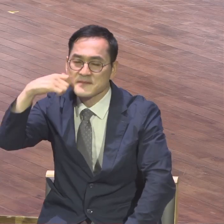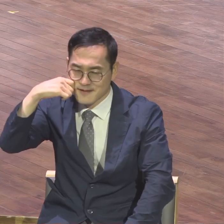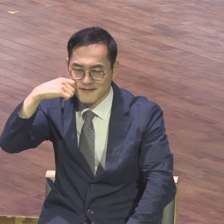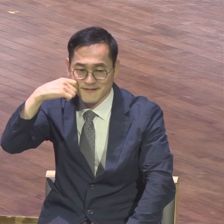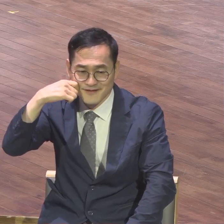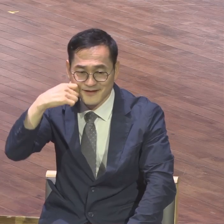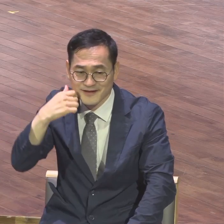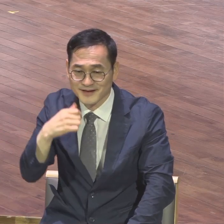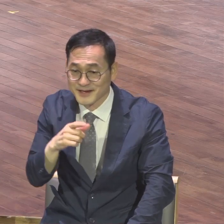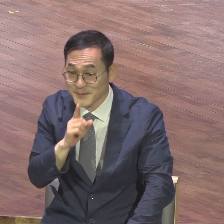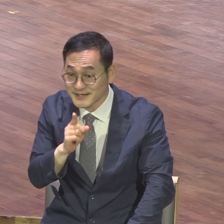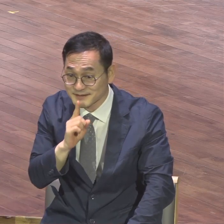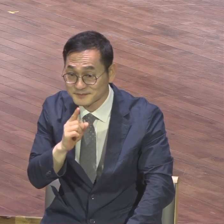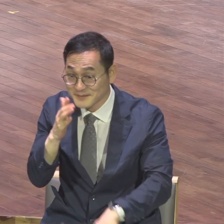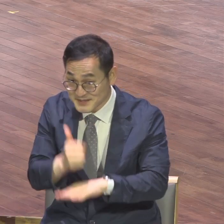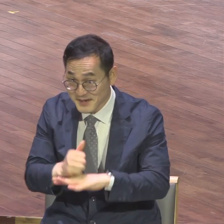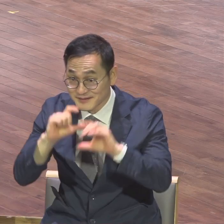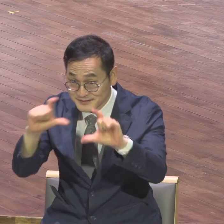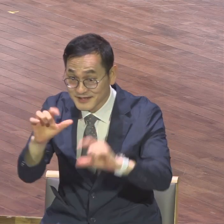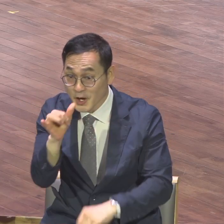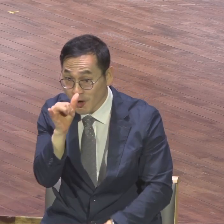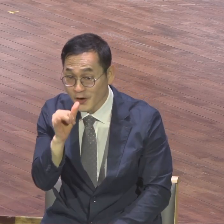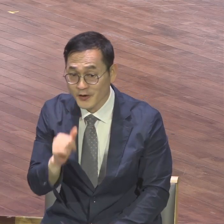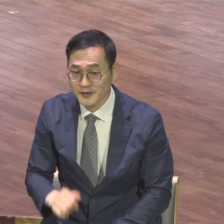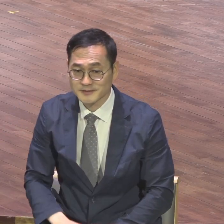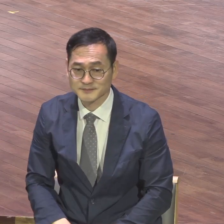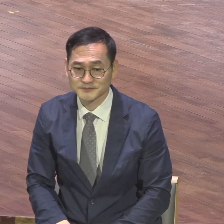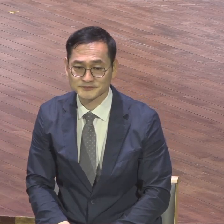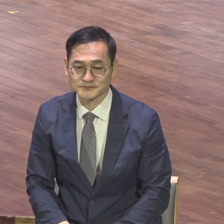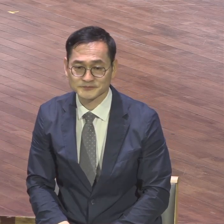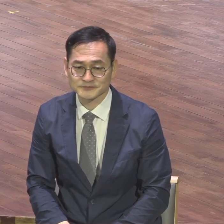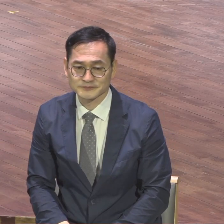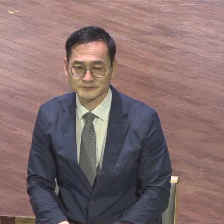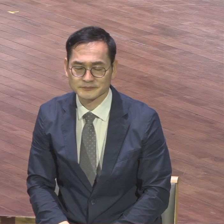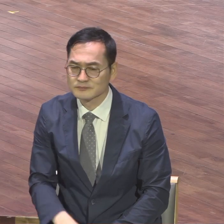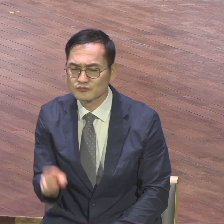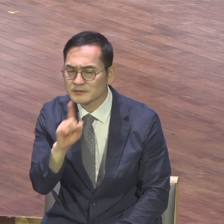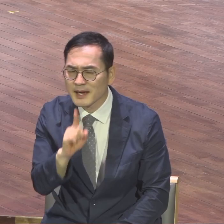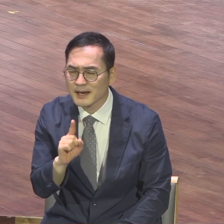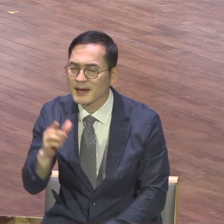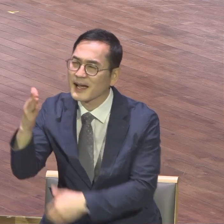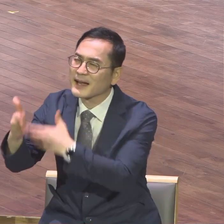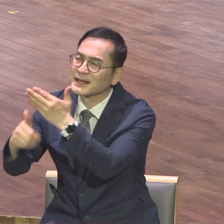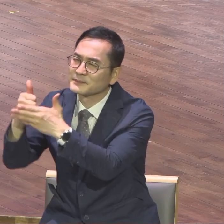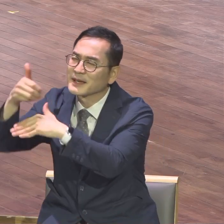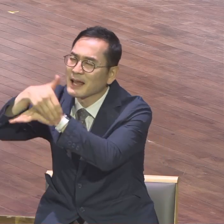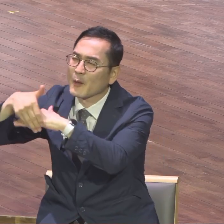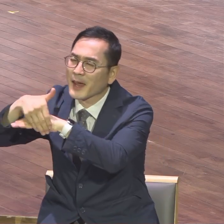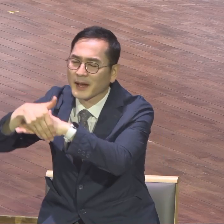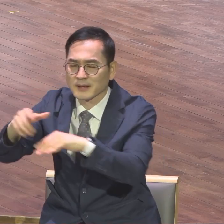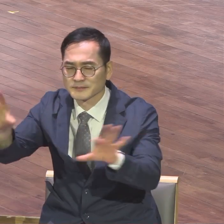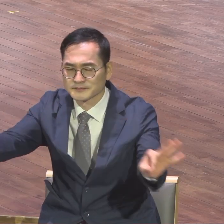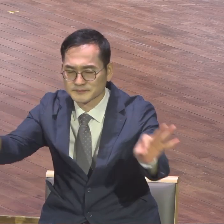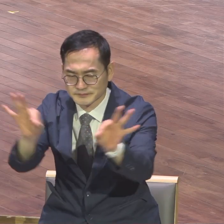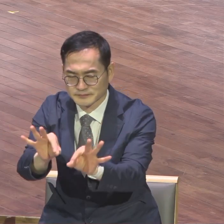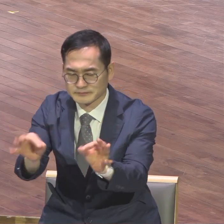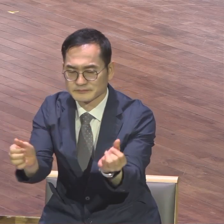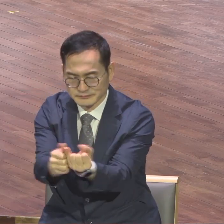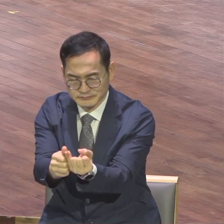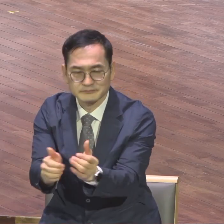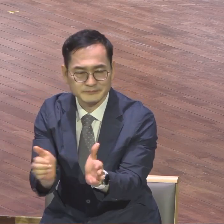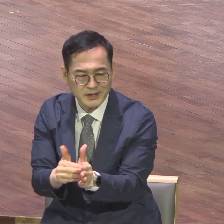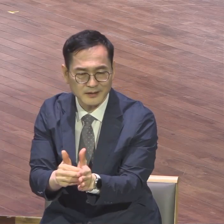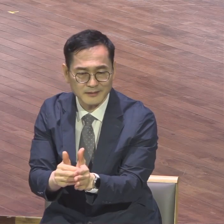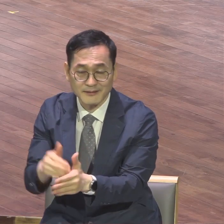것이니라. 그렇게 말씀을 증거합니다. 무슨 말입니까? 하나님이 중매자다 그